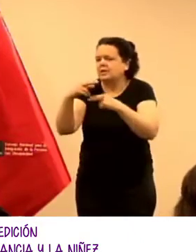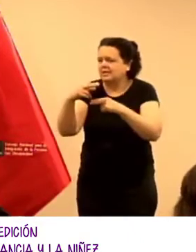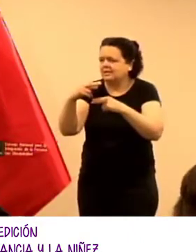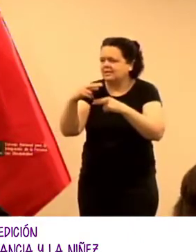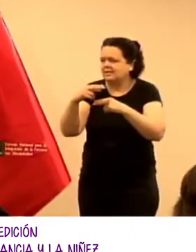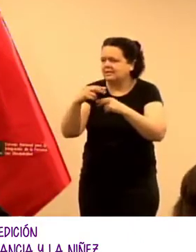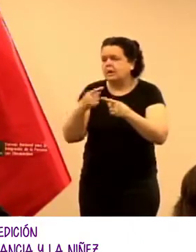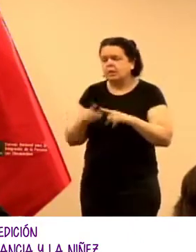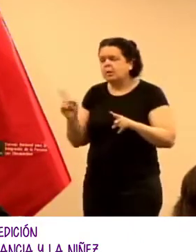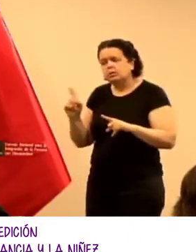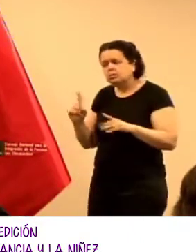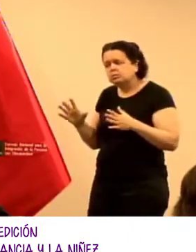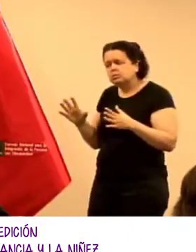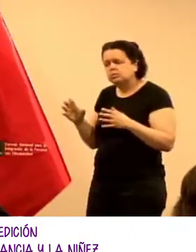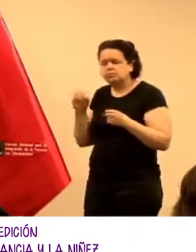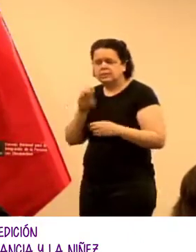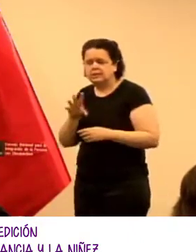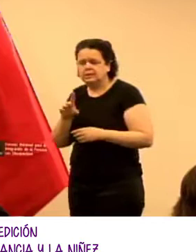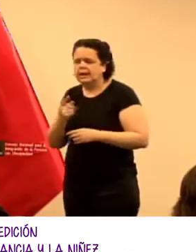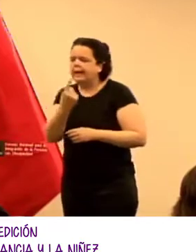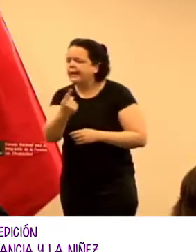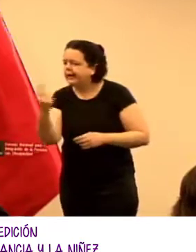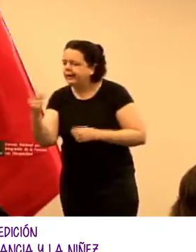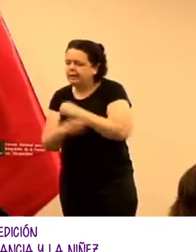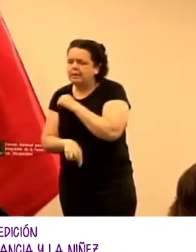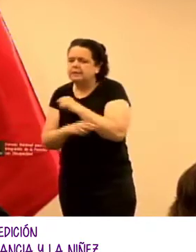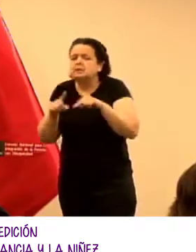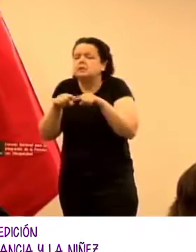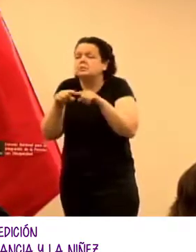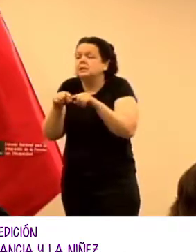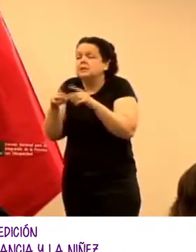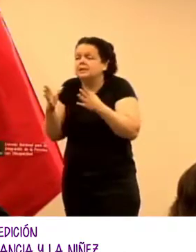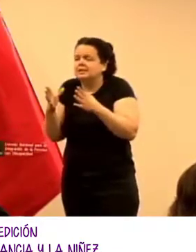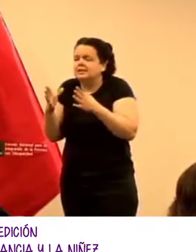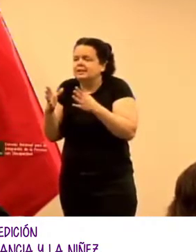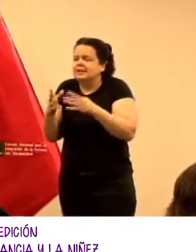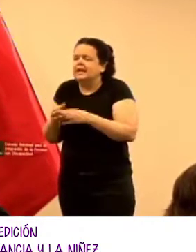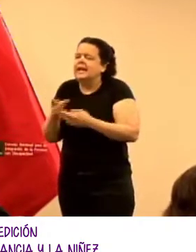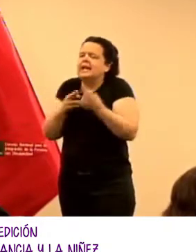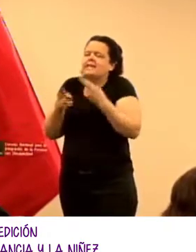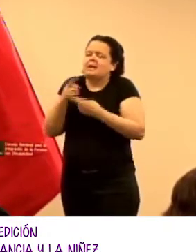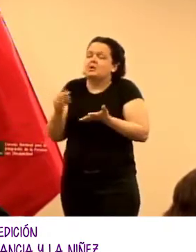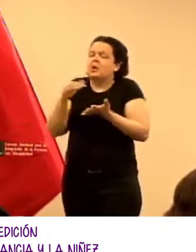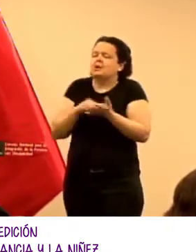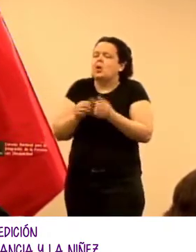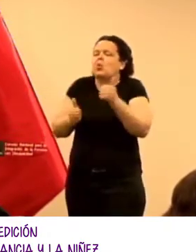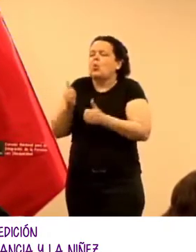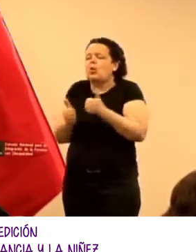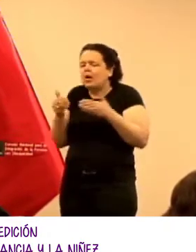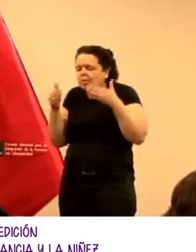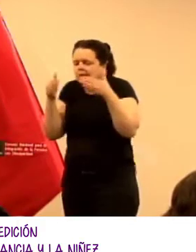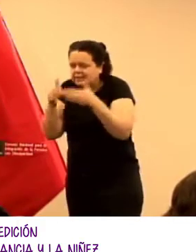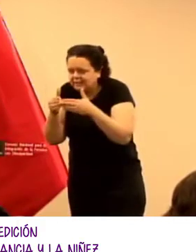Pero eso no impide que cada país, dependiendo, y volvemos a lo que hablábamos ayer, de cuál es el objetivo